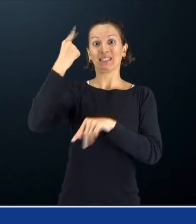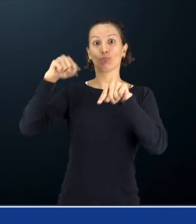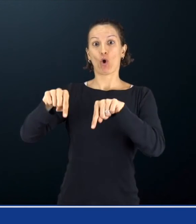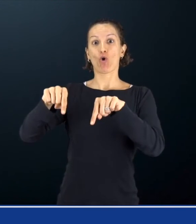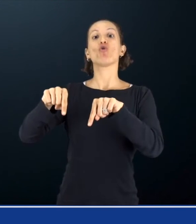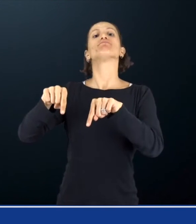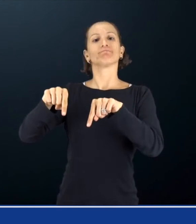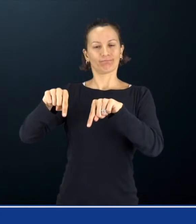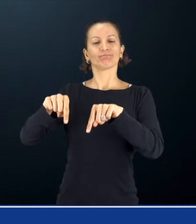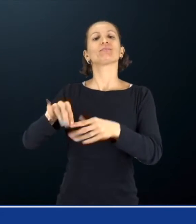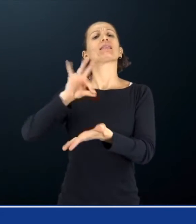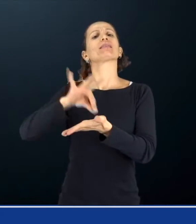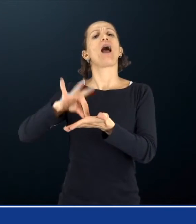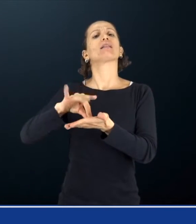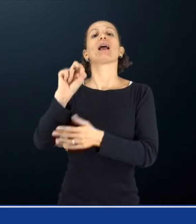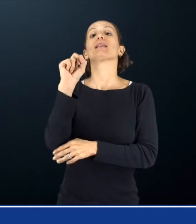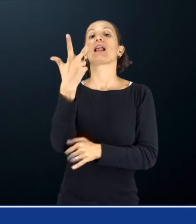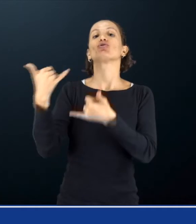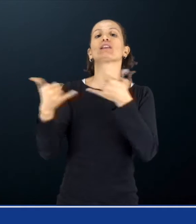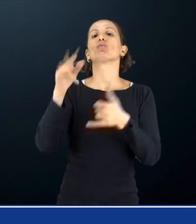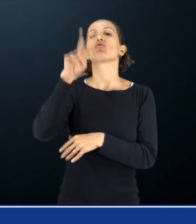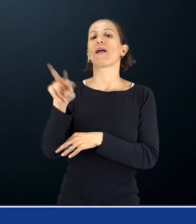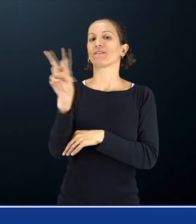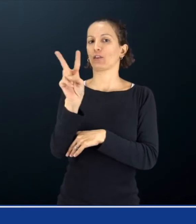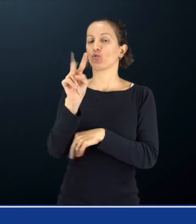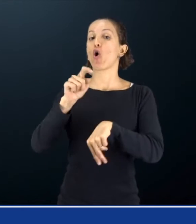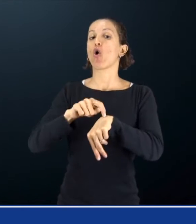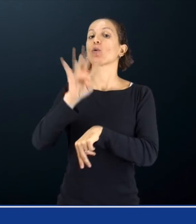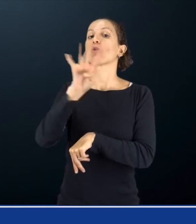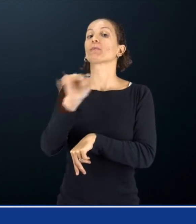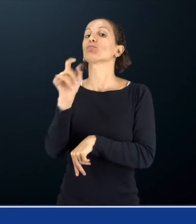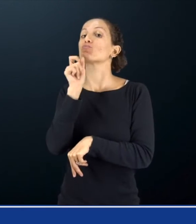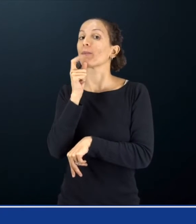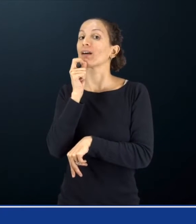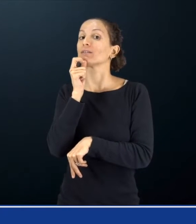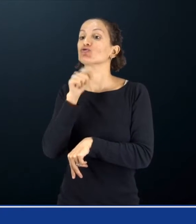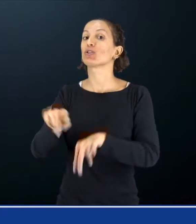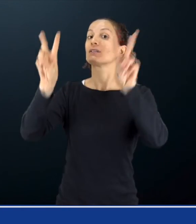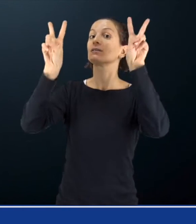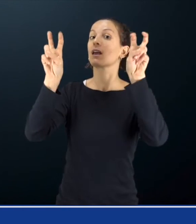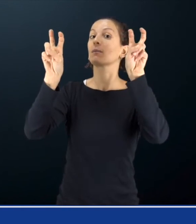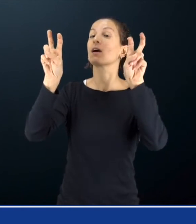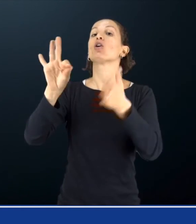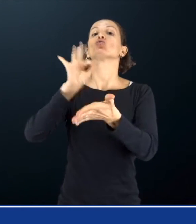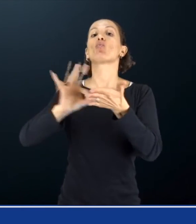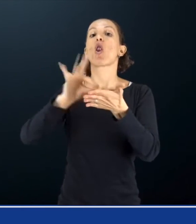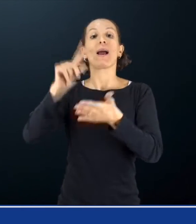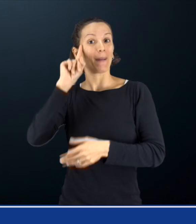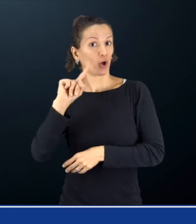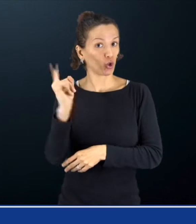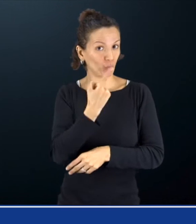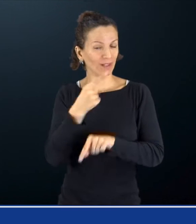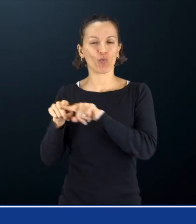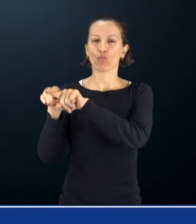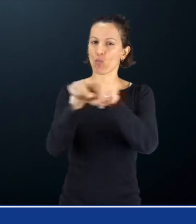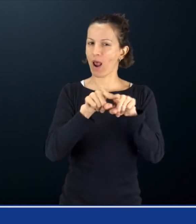'inclusione scolastica. Il primo degli incontri ci sarà in data 13 dicembre 2022, alle ore 16.30 di pomeriggio.